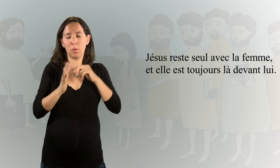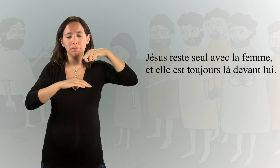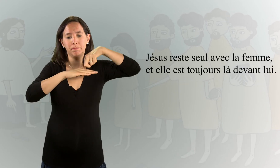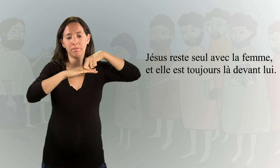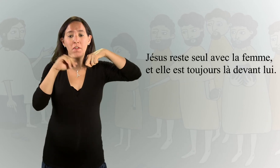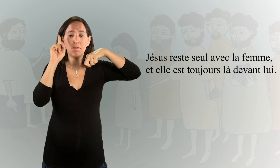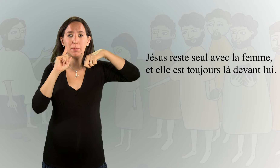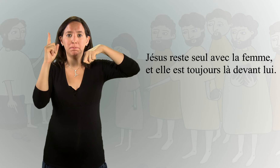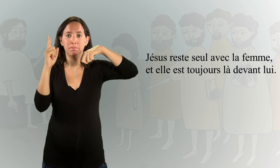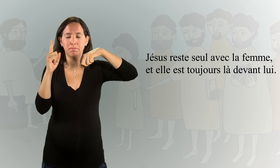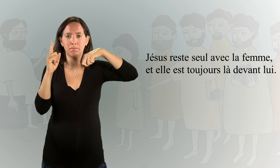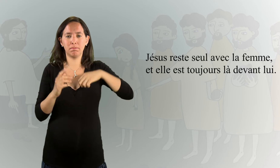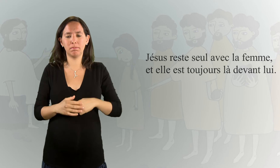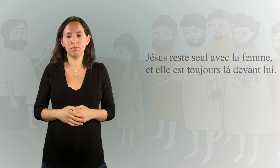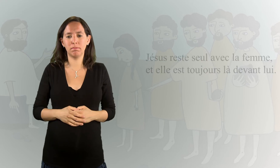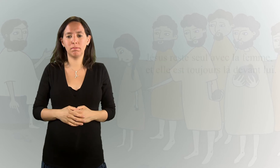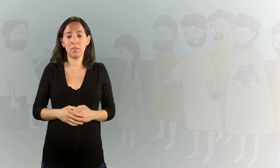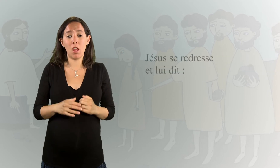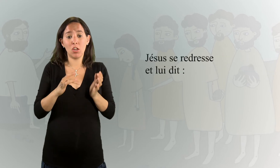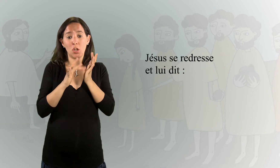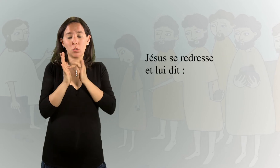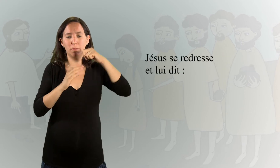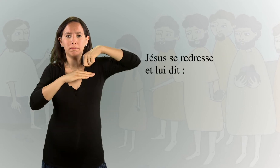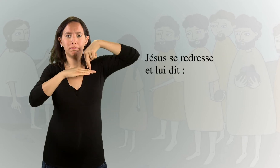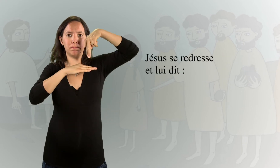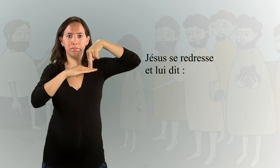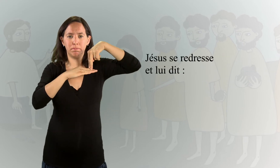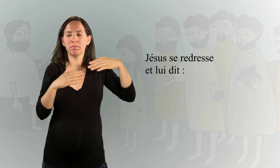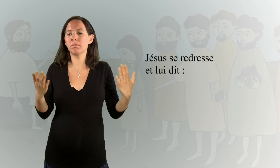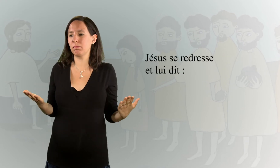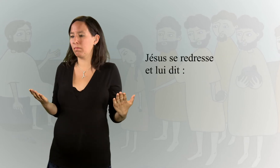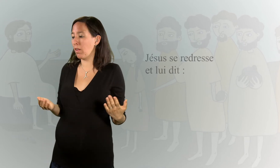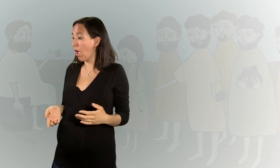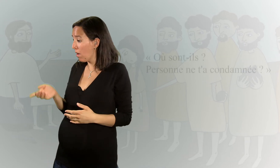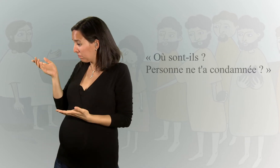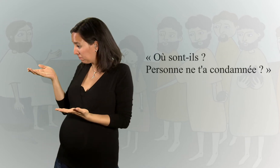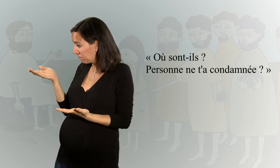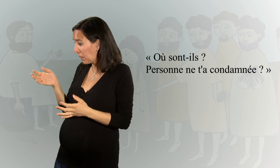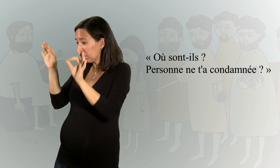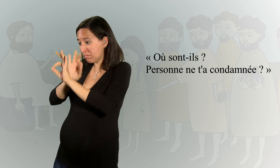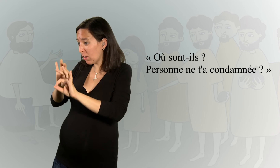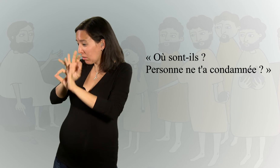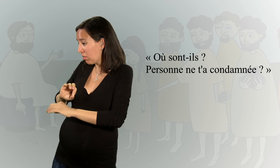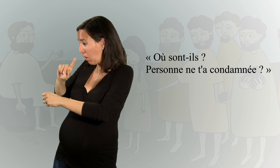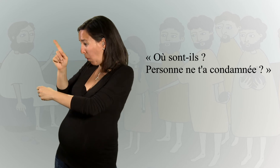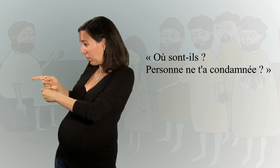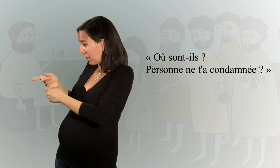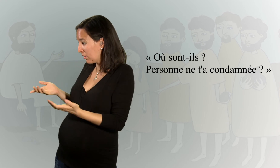seul avec la femme et elle est toujours là, devant lui. Jésus se redresse et lui dit : « Où sont-ils ? Personne ne